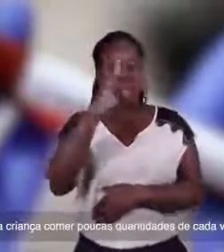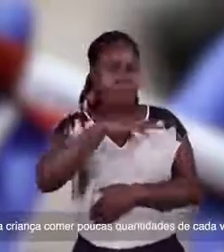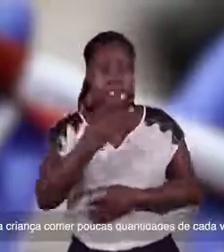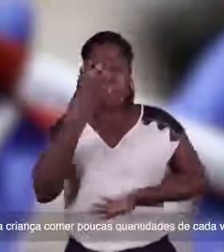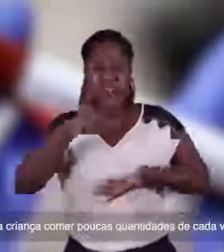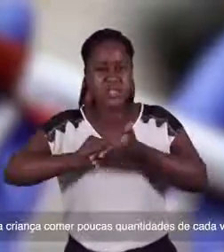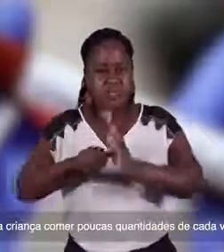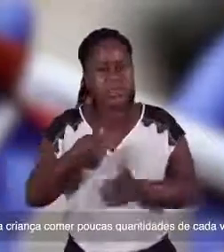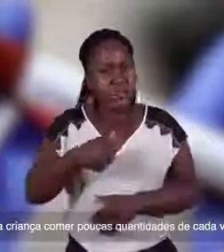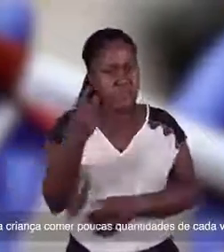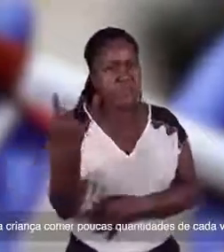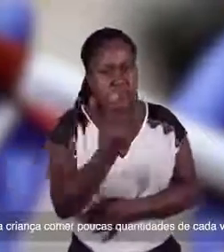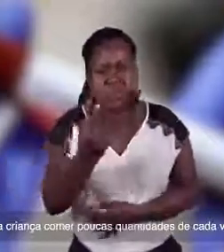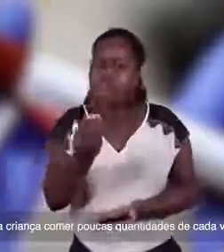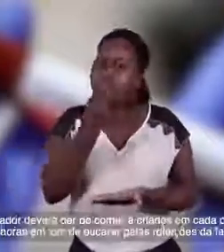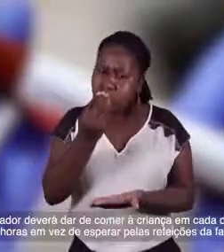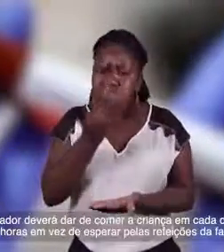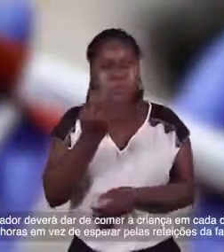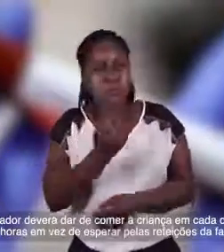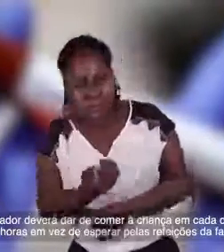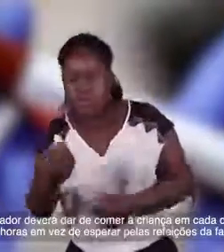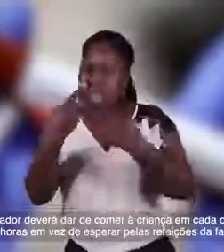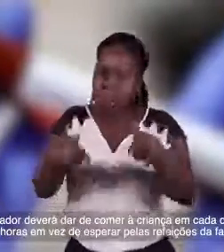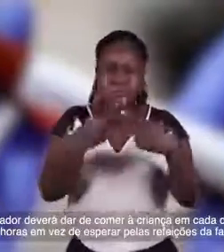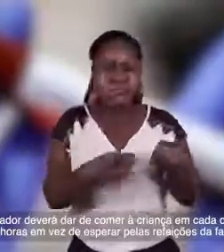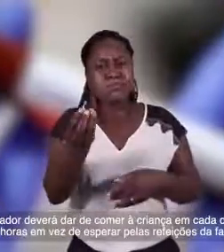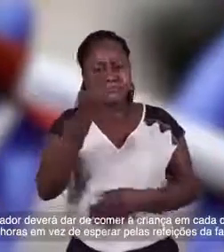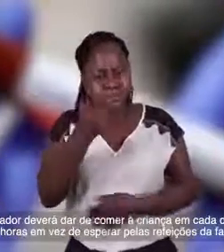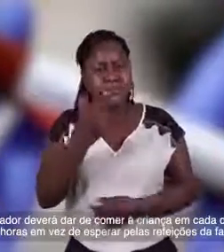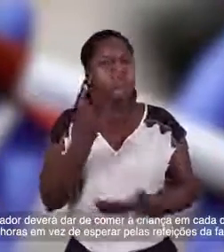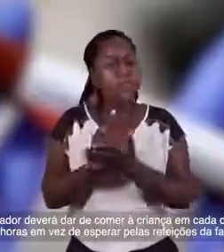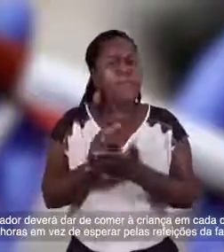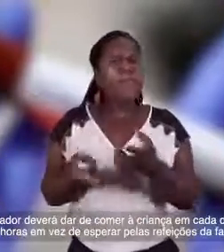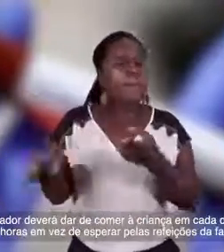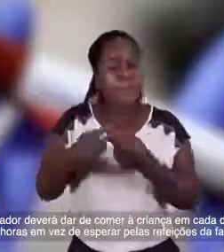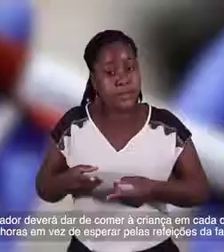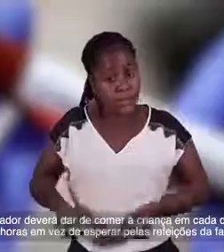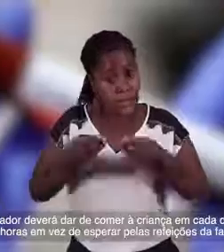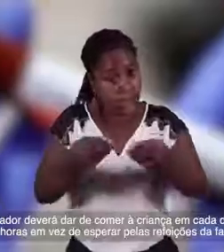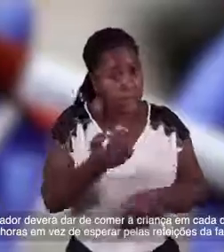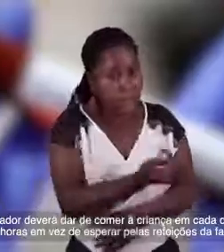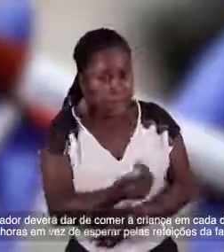poucas quantidades de cada vez, o cuidador deverá dar de comer à criança em cada